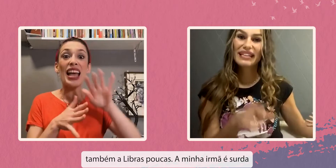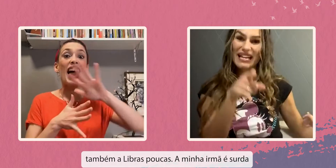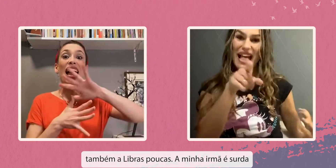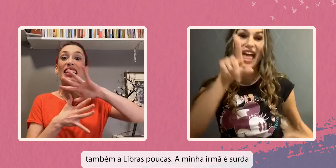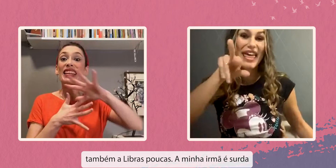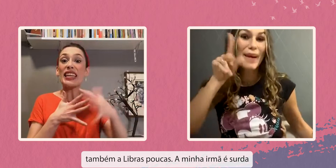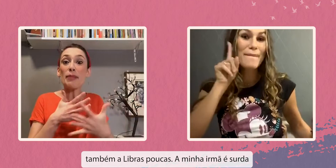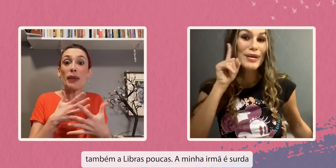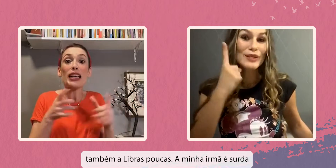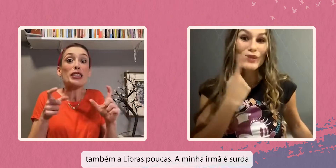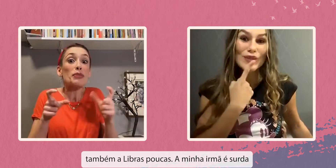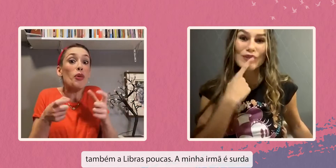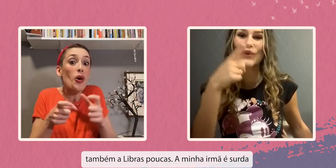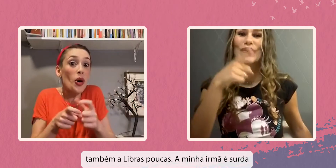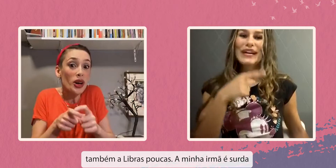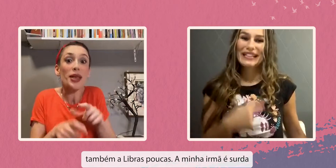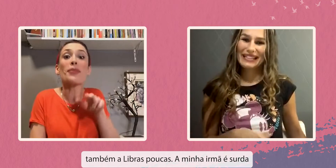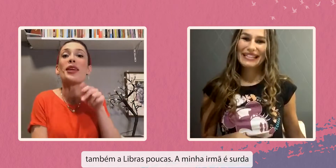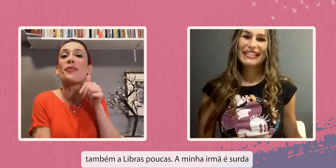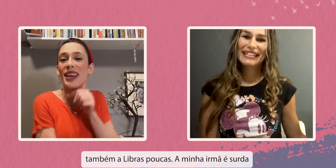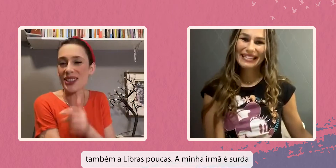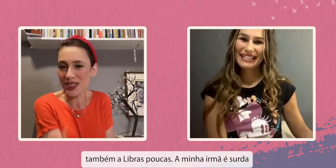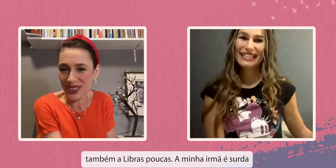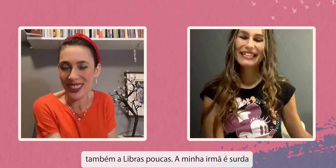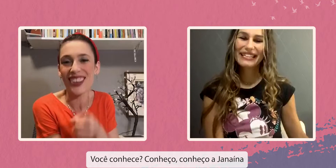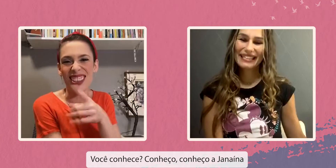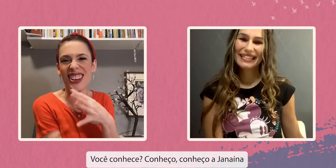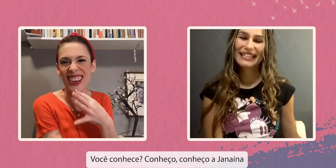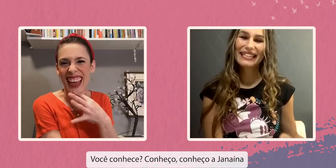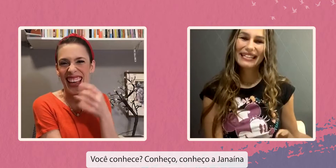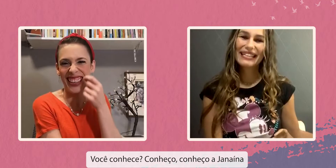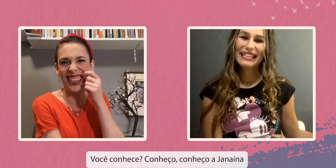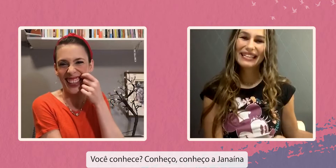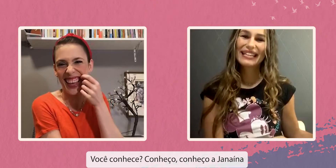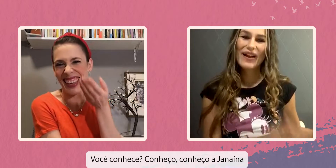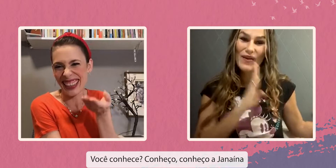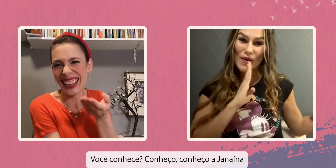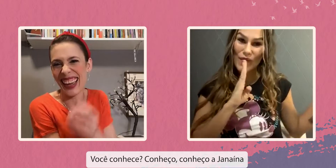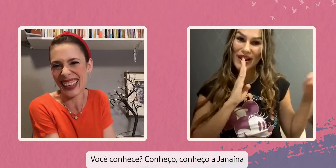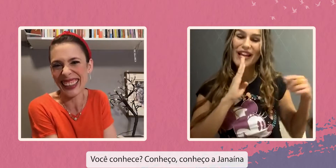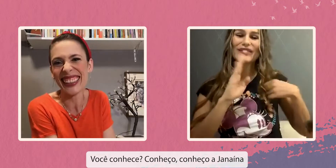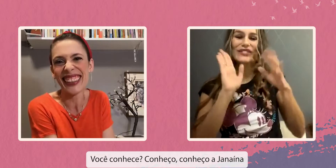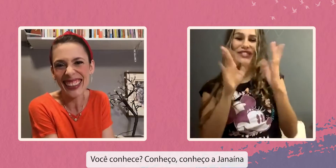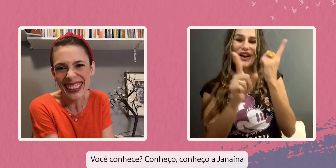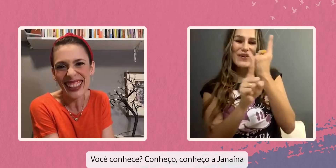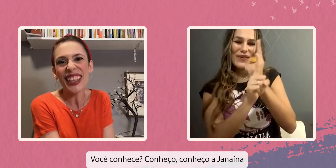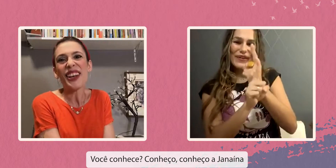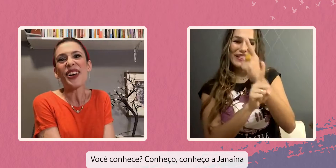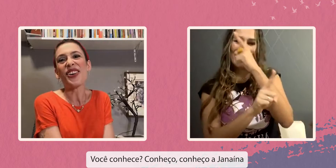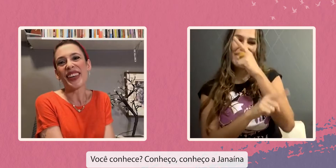também, a Libra, a minha irmã é surda, você conhece, né?